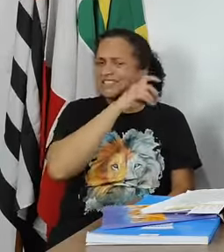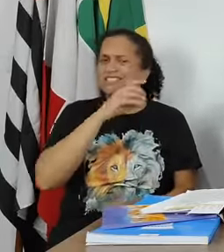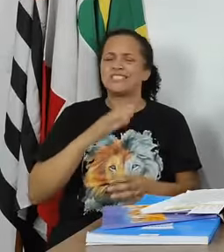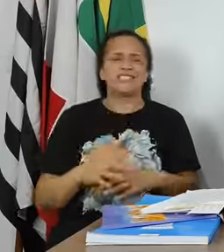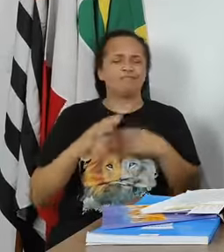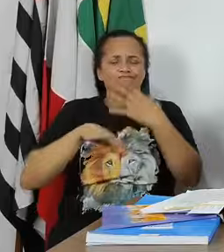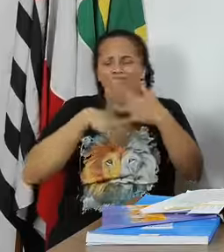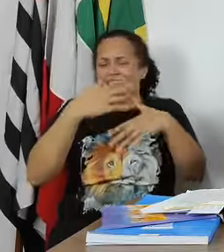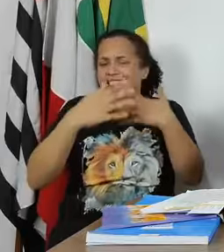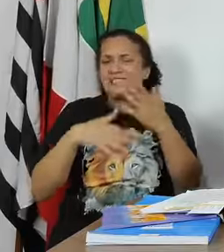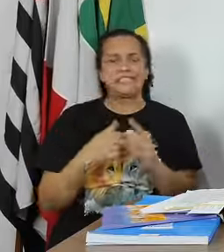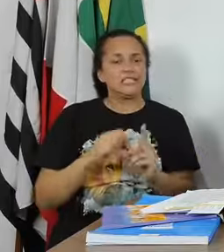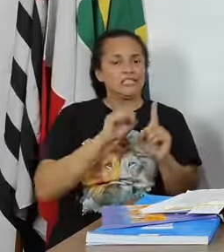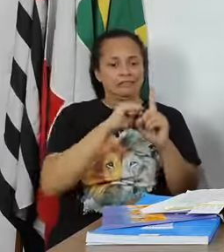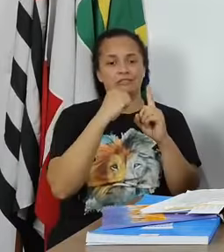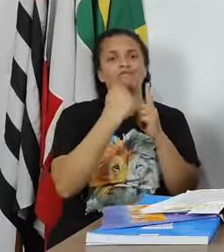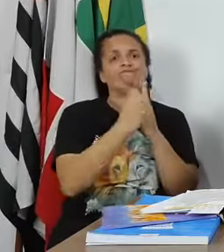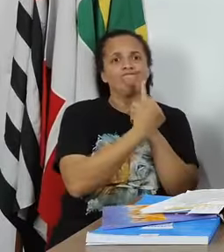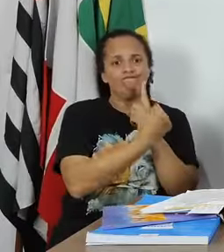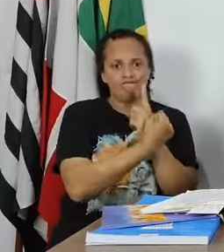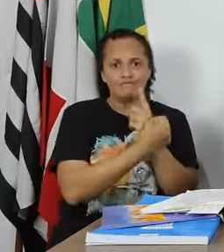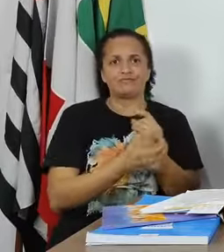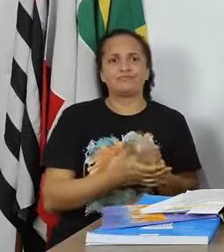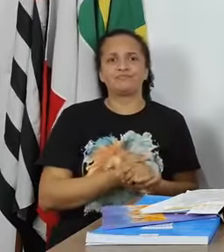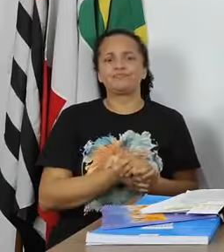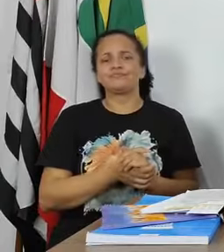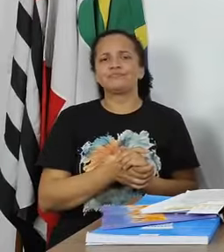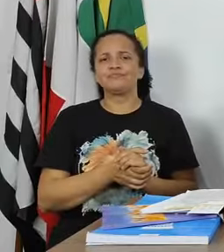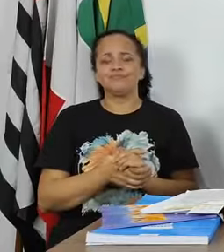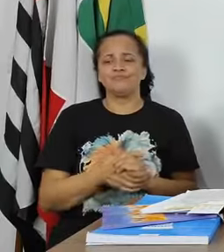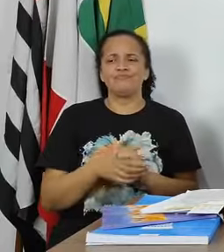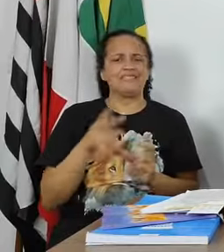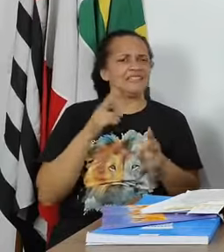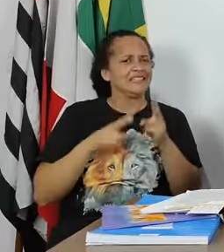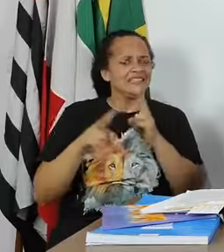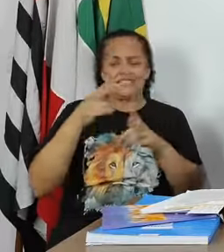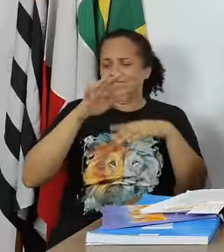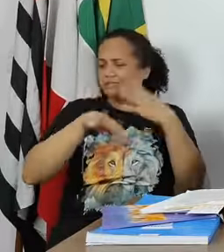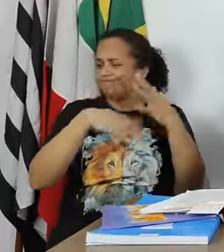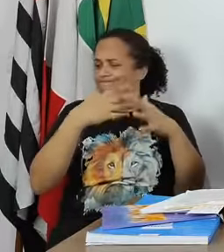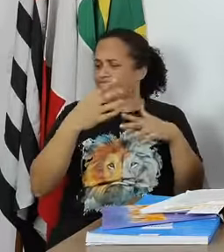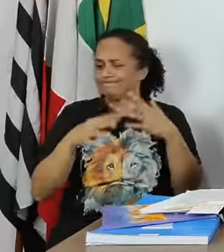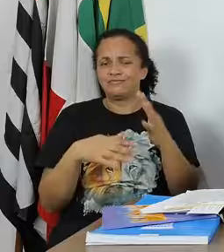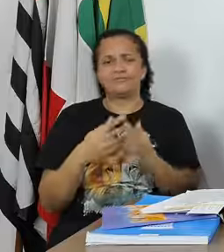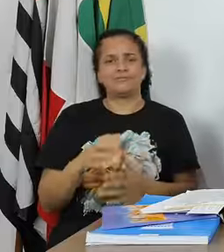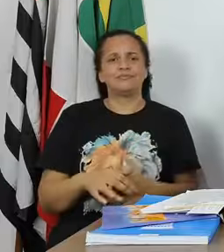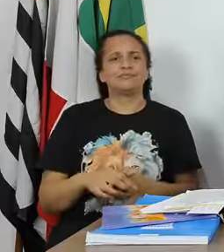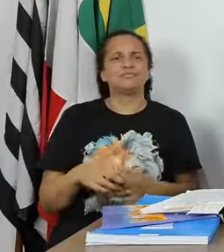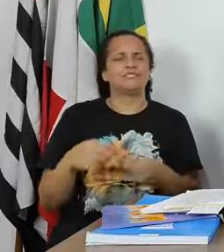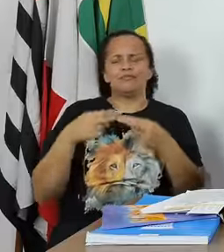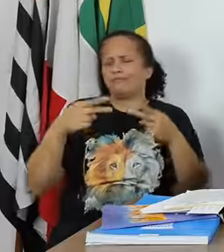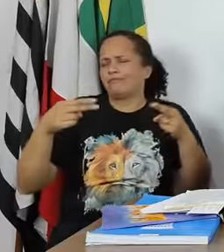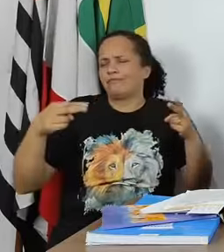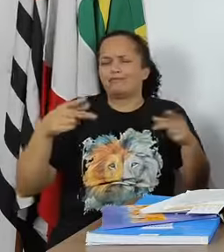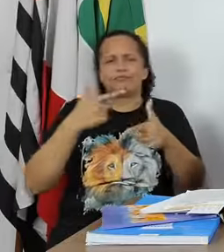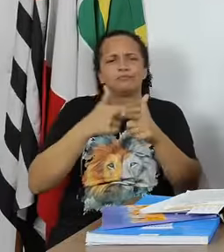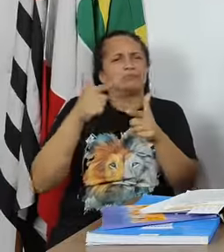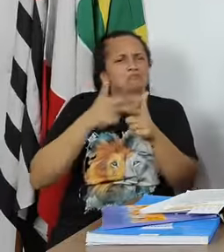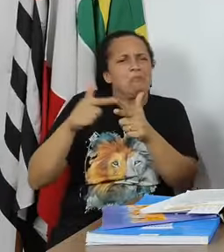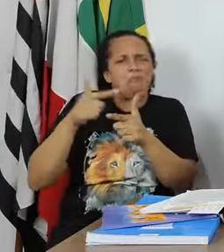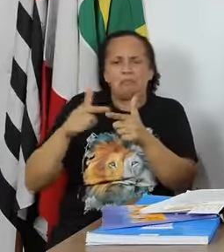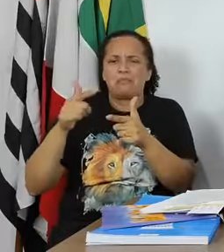A sociedade está de mal a pior, né? Com a depravação moral, a